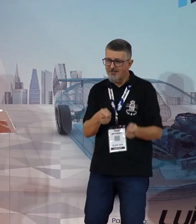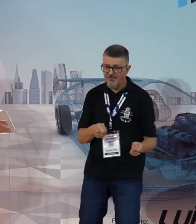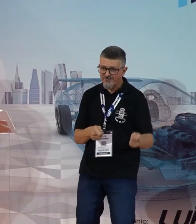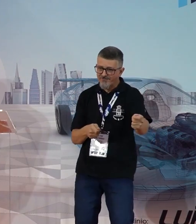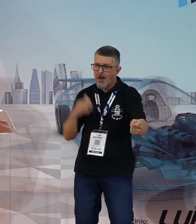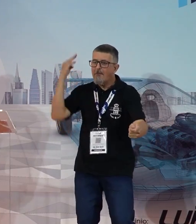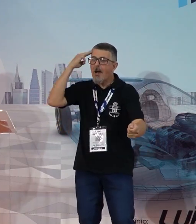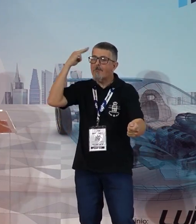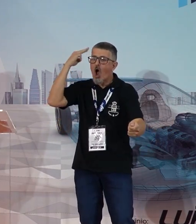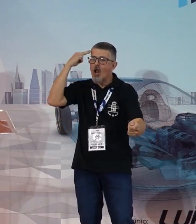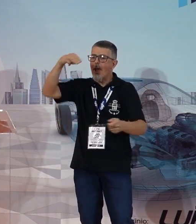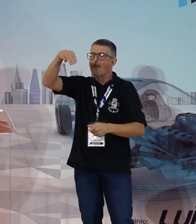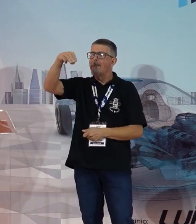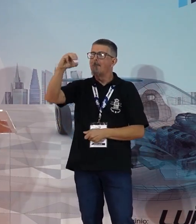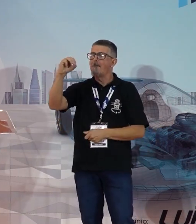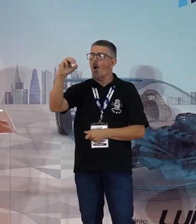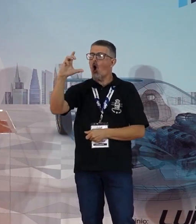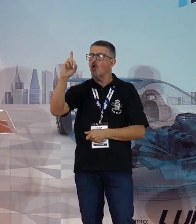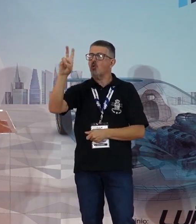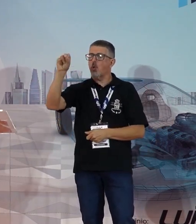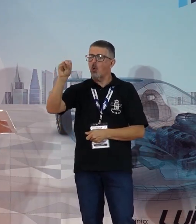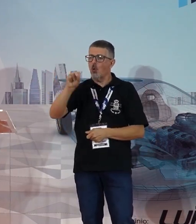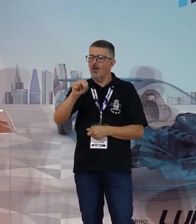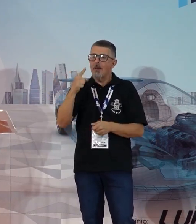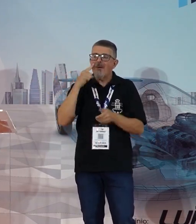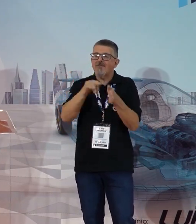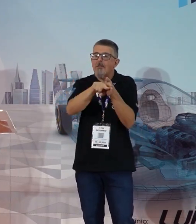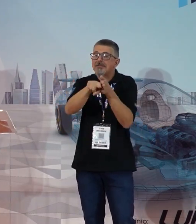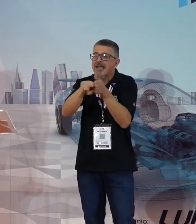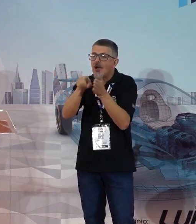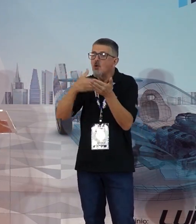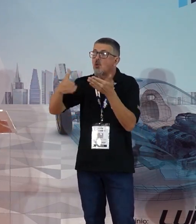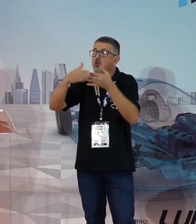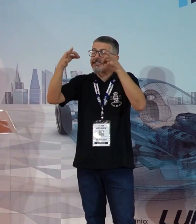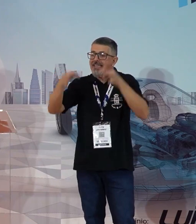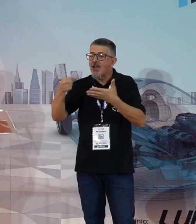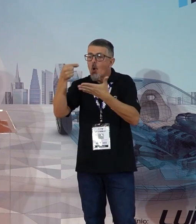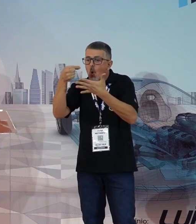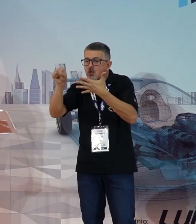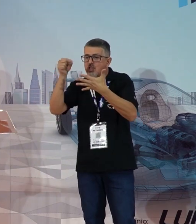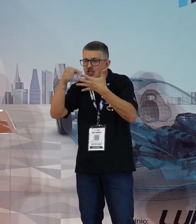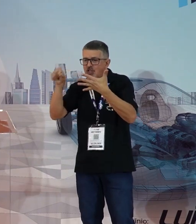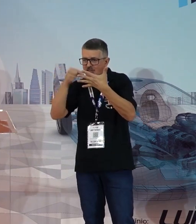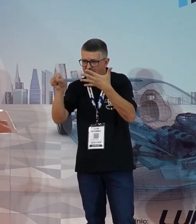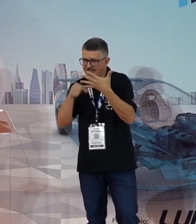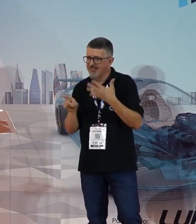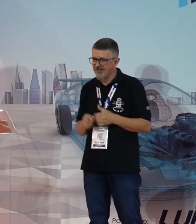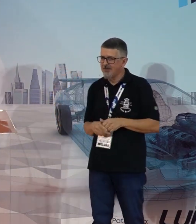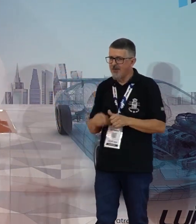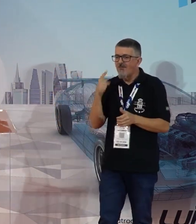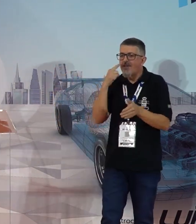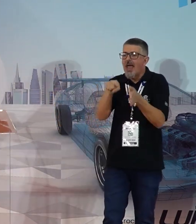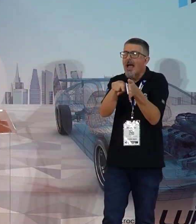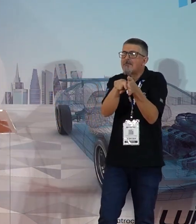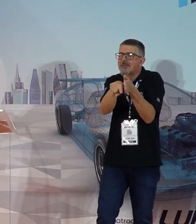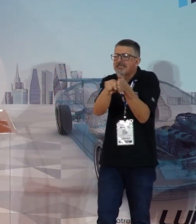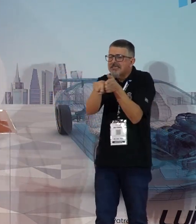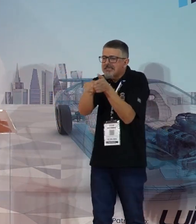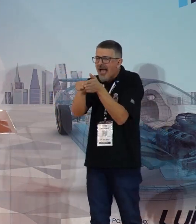Agora ele está colocando um computador de bordo para pesquisar a memória. E aí vai ticando cada